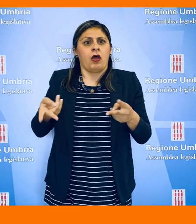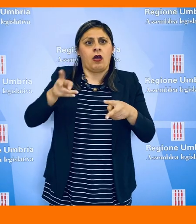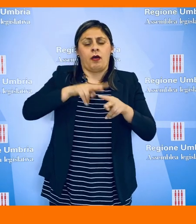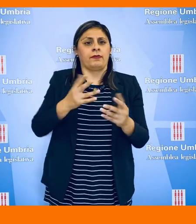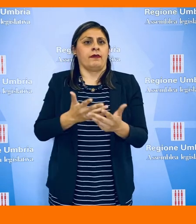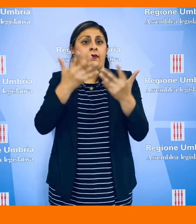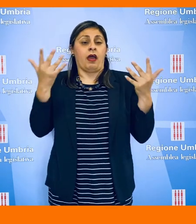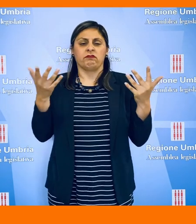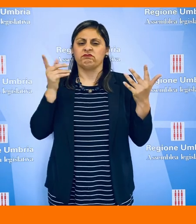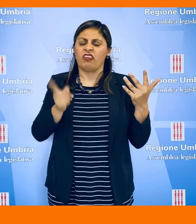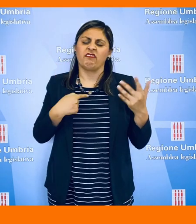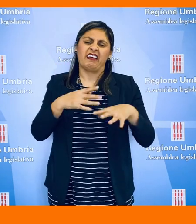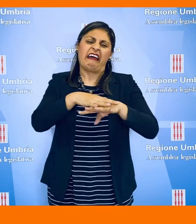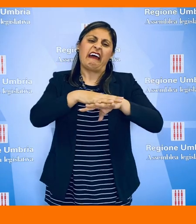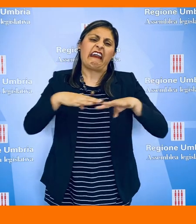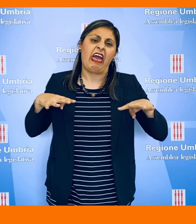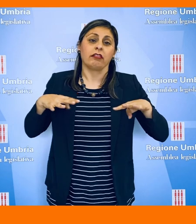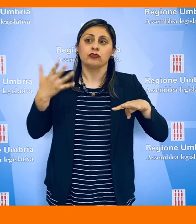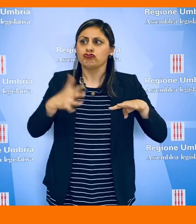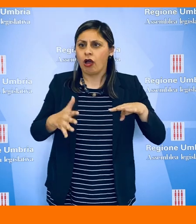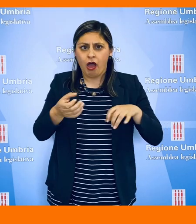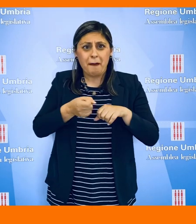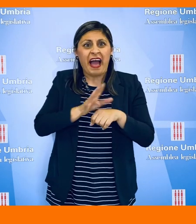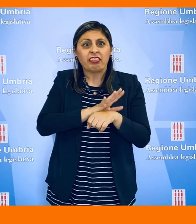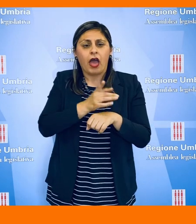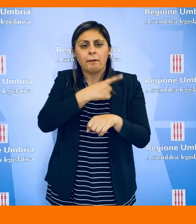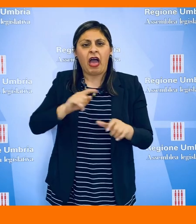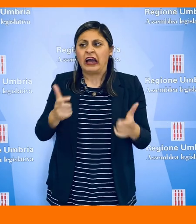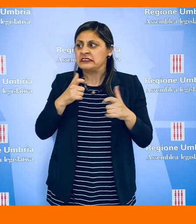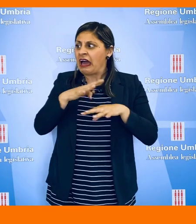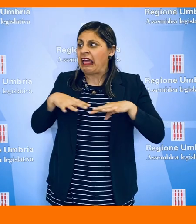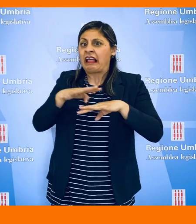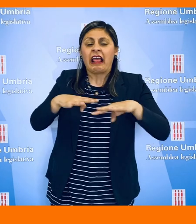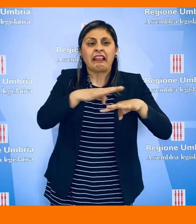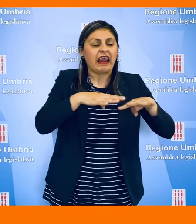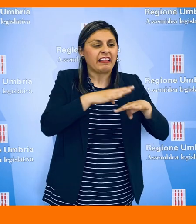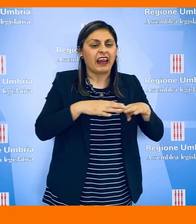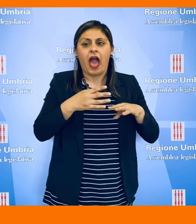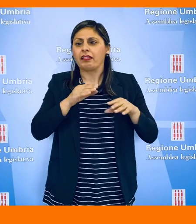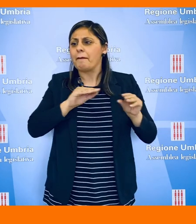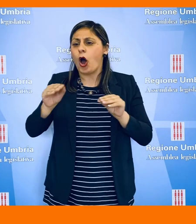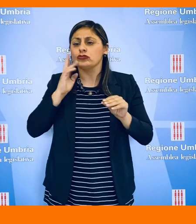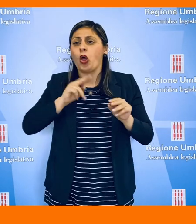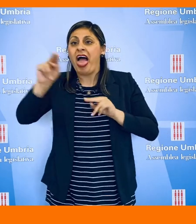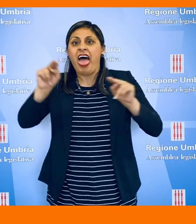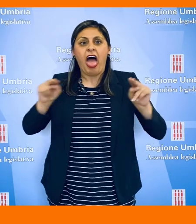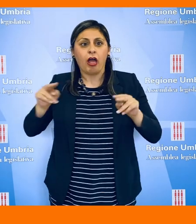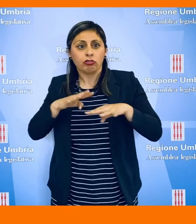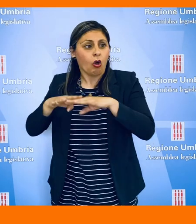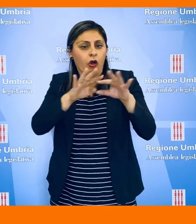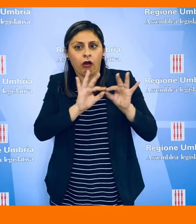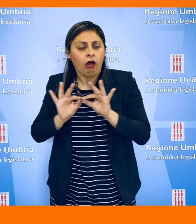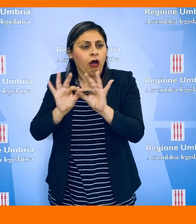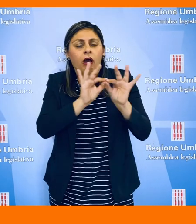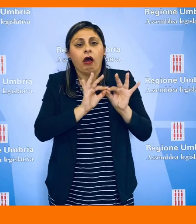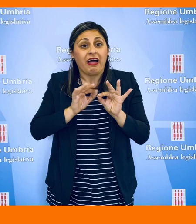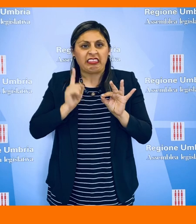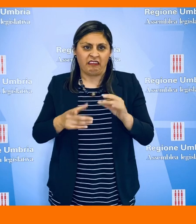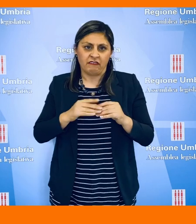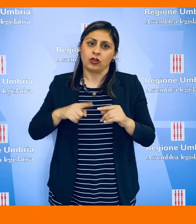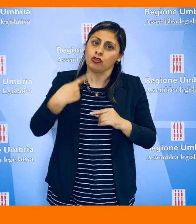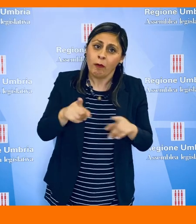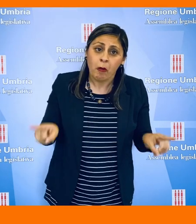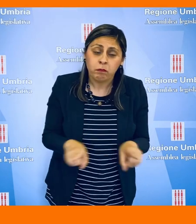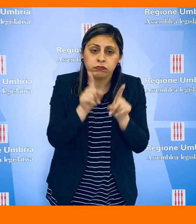più evidenti. Fare rete, come siamo stati obbligati a fare a causa del Covid, per trovare i posti letto, dicono. Evitare un